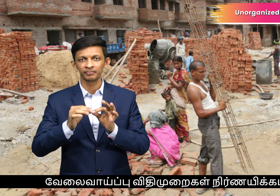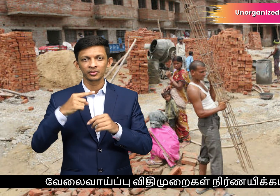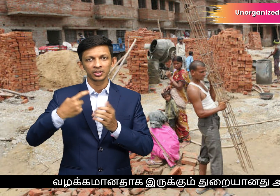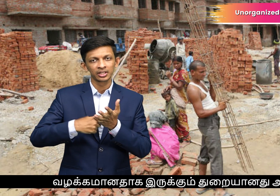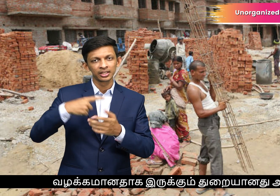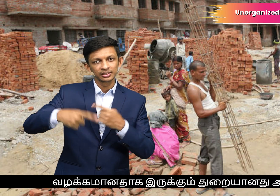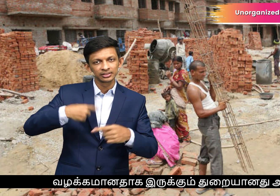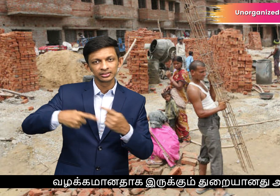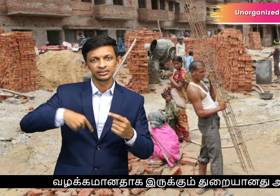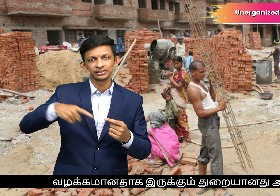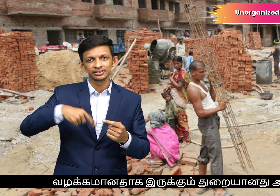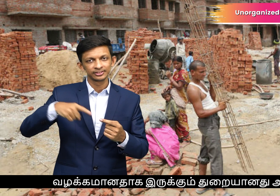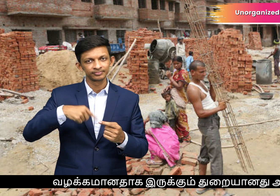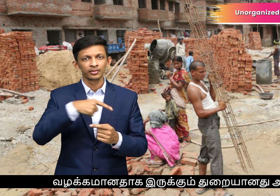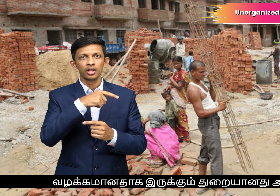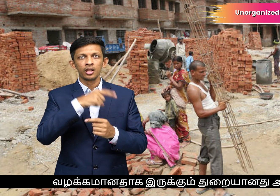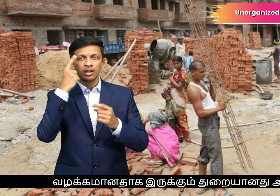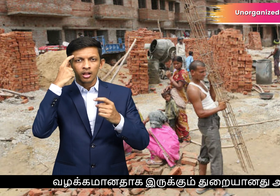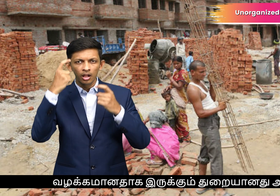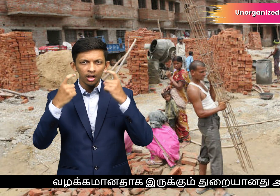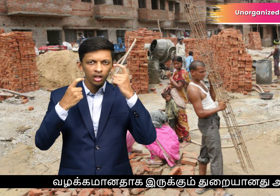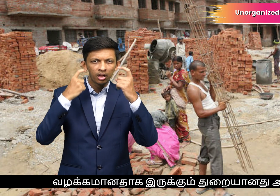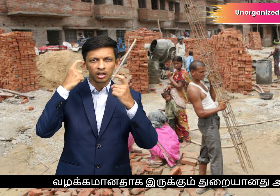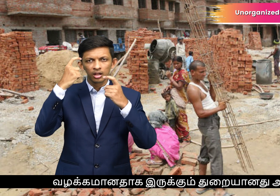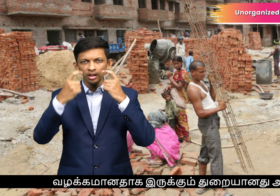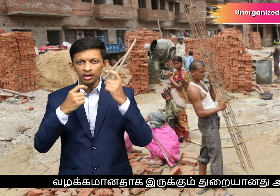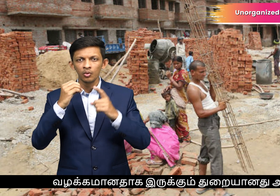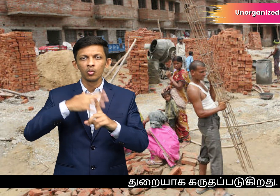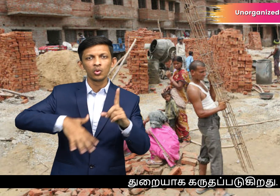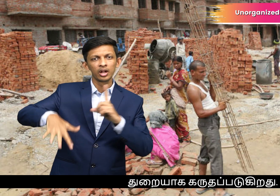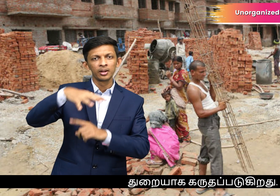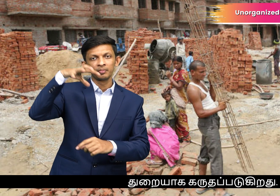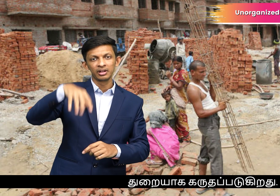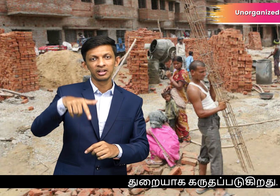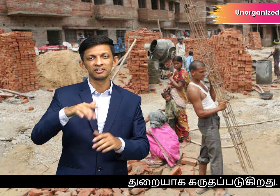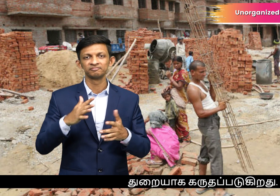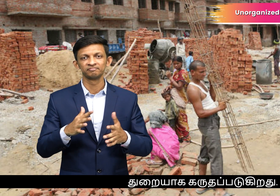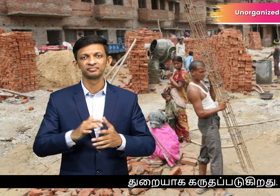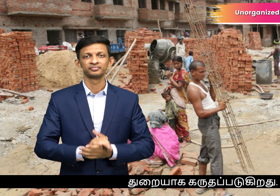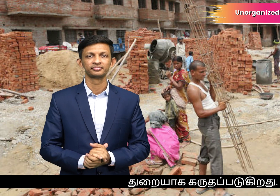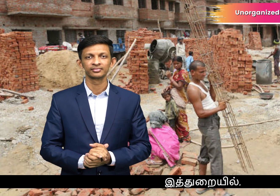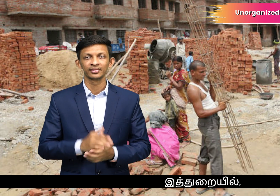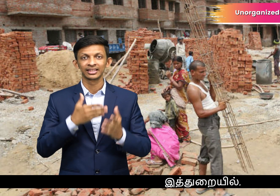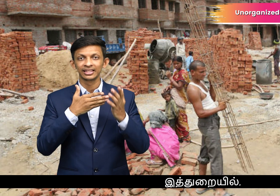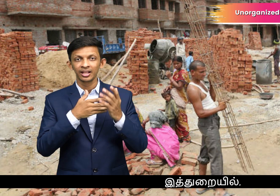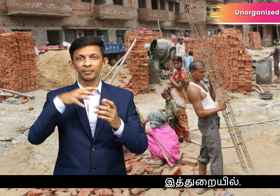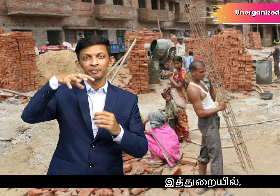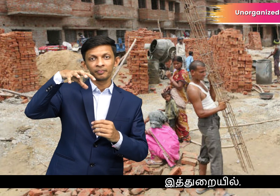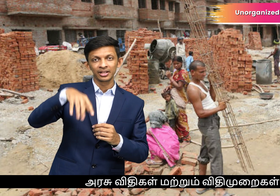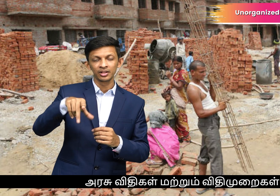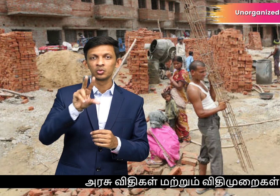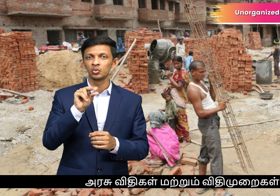மற்றும் வழக்கமானதாக இருக்கும் துறையானது அமைப்புசாரா துறையாக கருதப்படுகிறது.